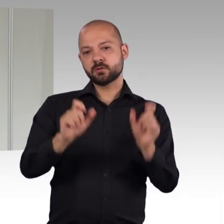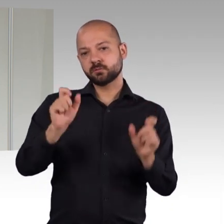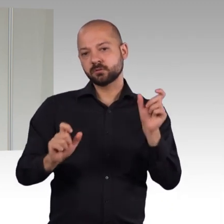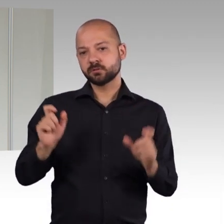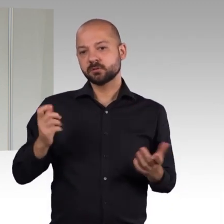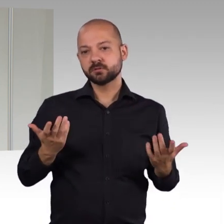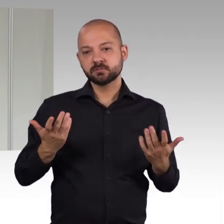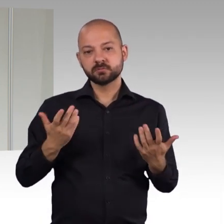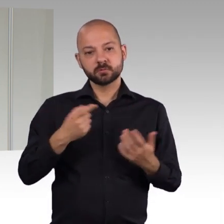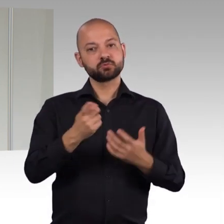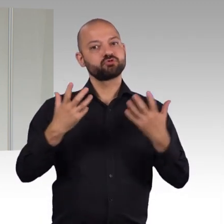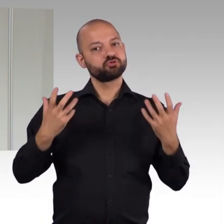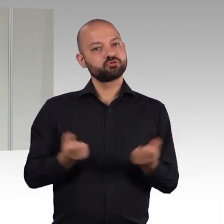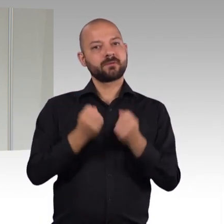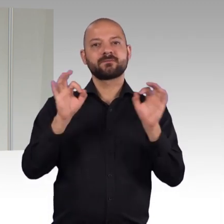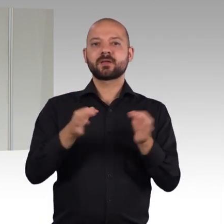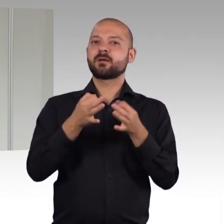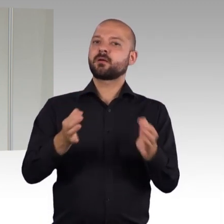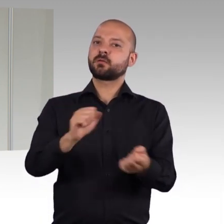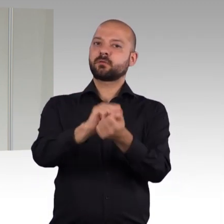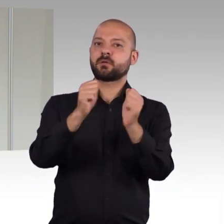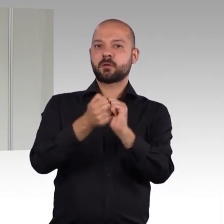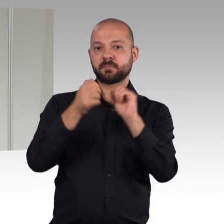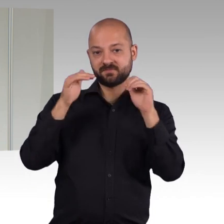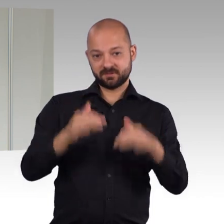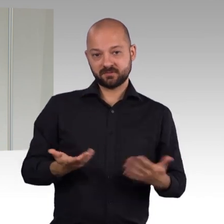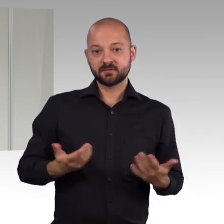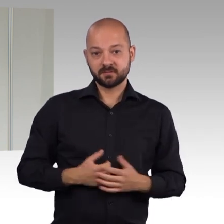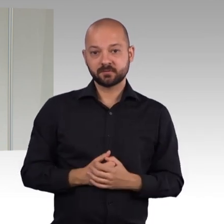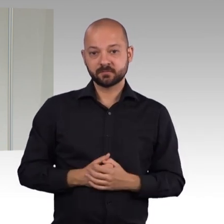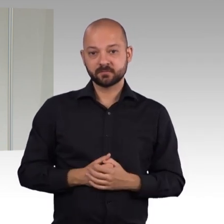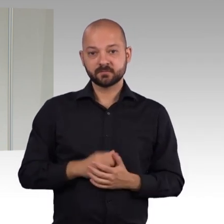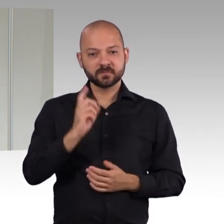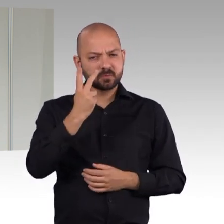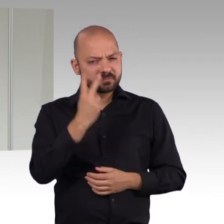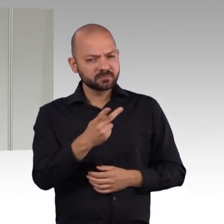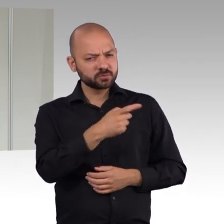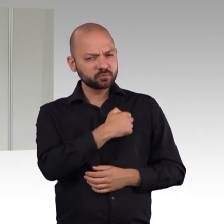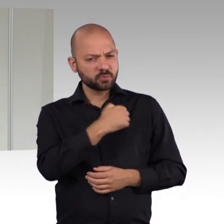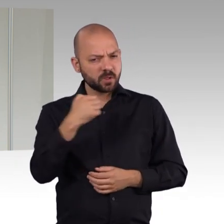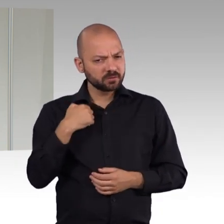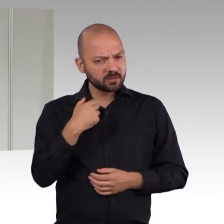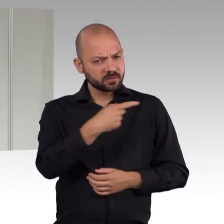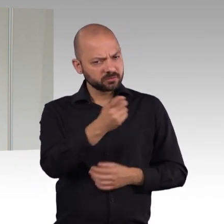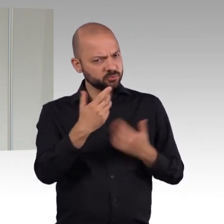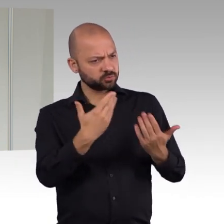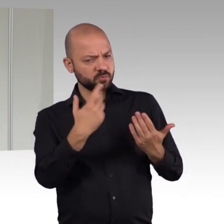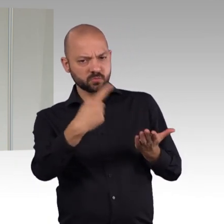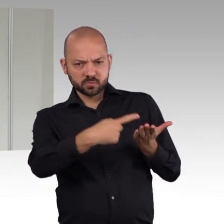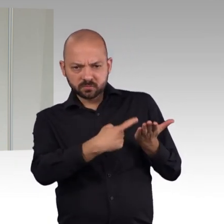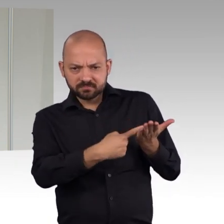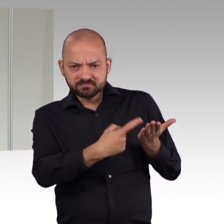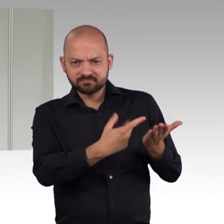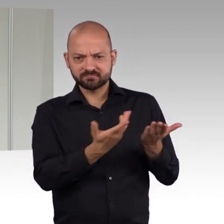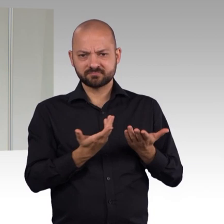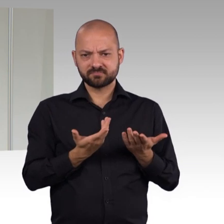sagte die neue Ministerin den 400 angetretenen Rekruten, sie können sich auf mich verlassen. Noch vor